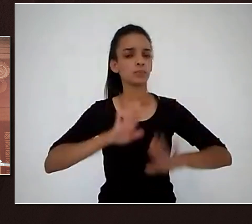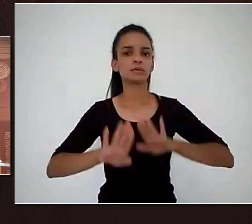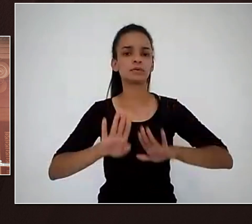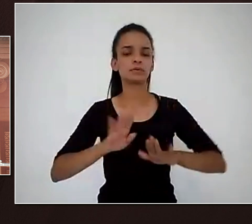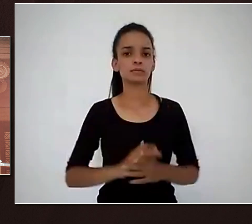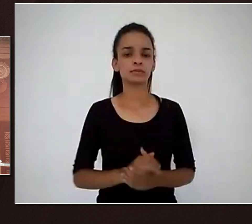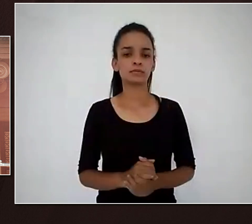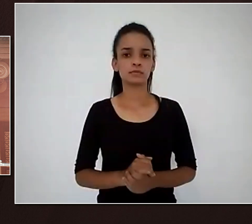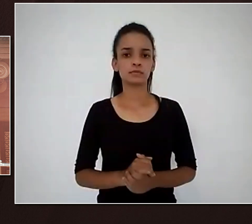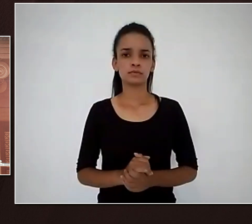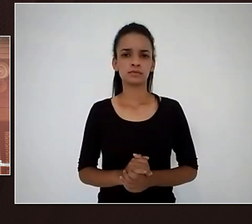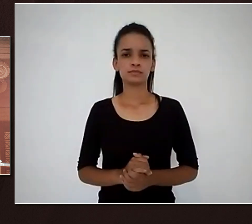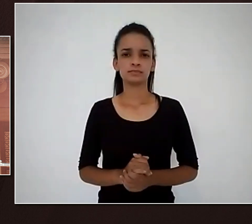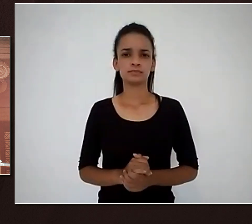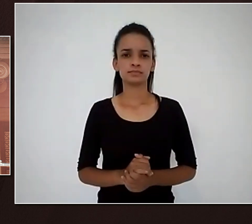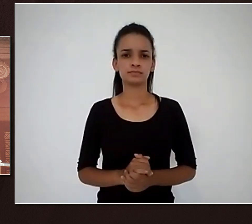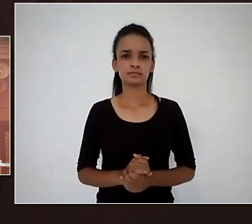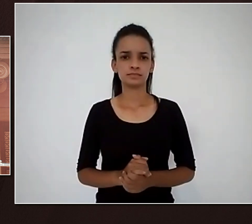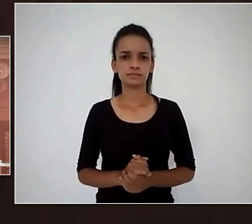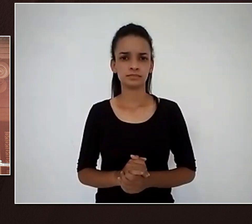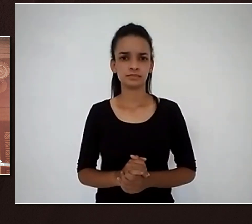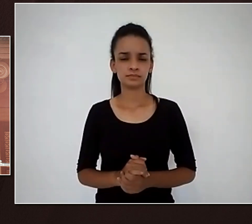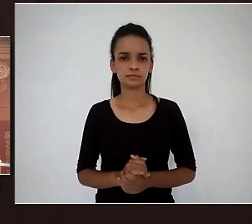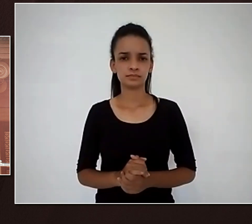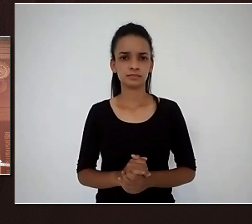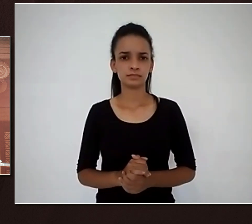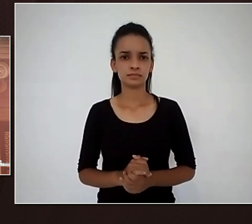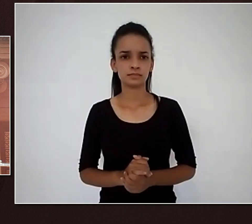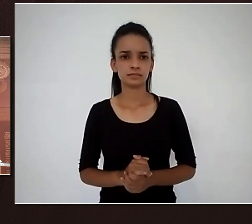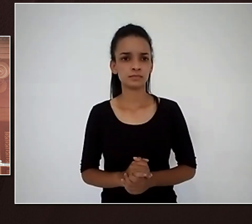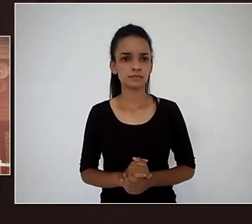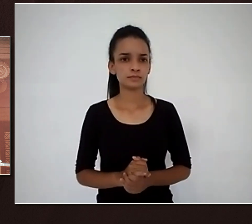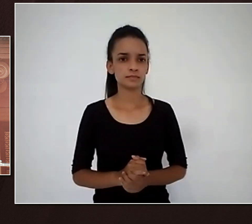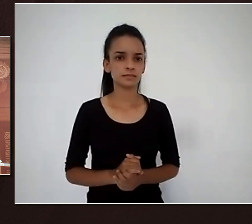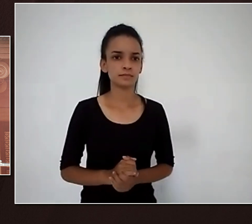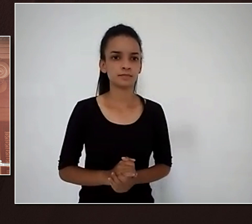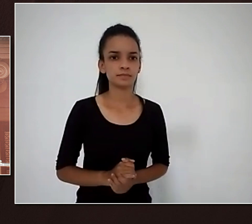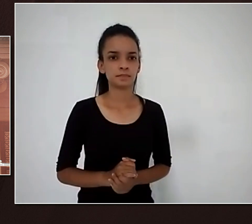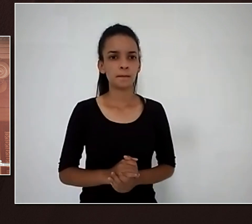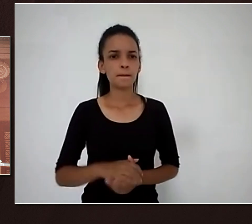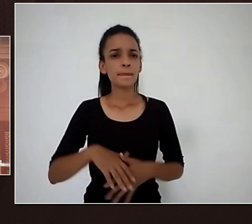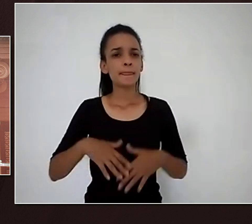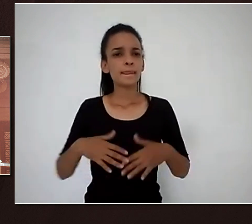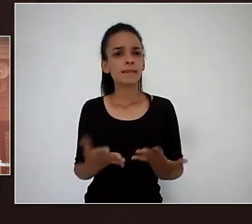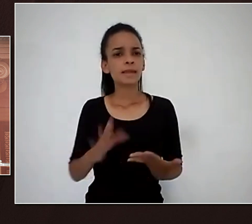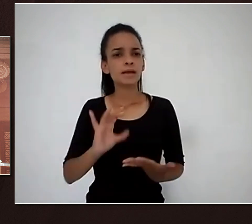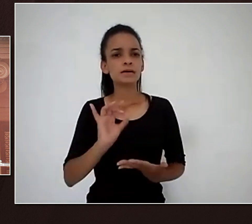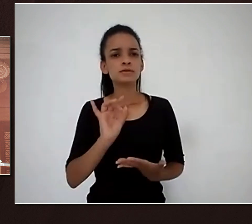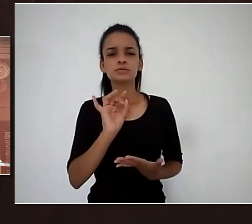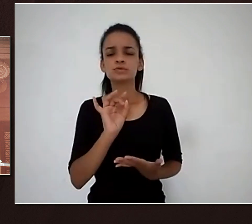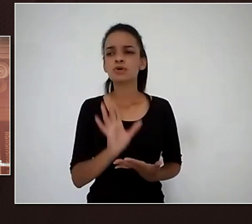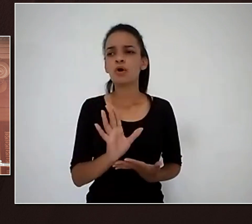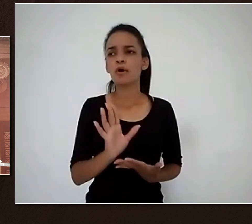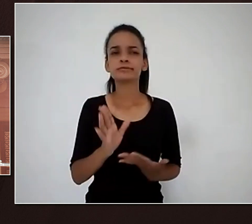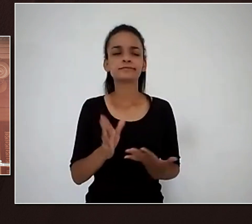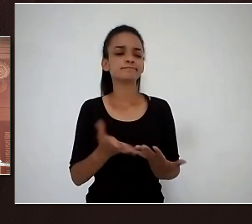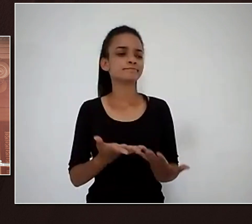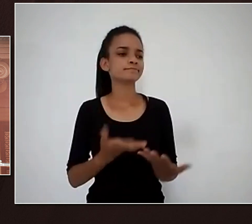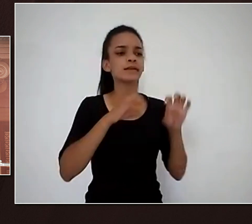Então, a mera observância de doutrinas do ensinamento e